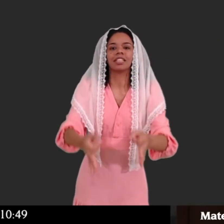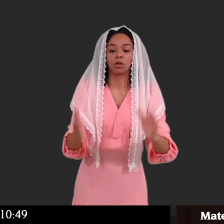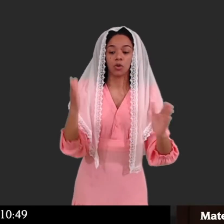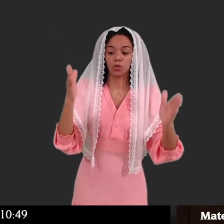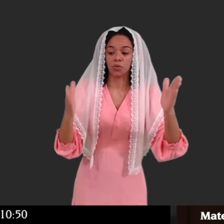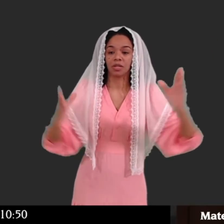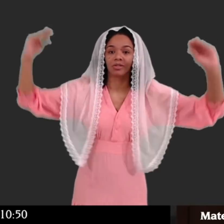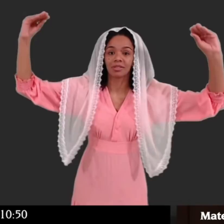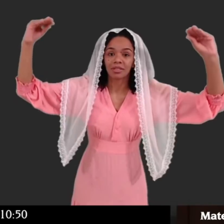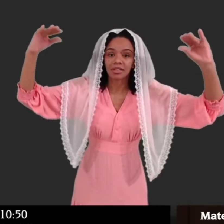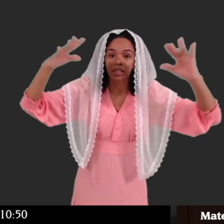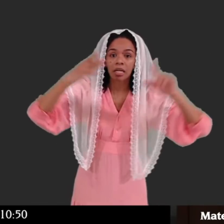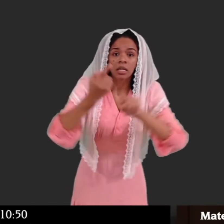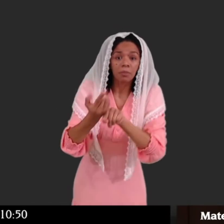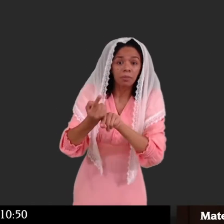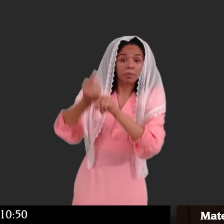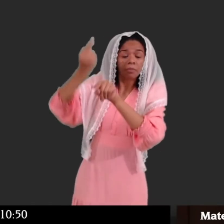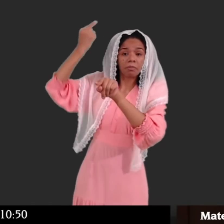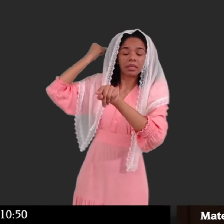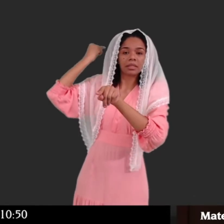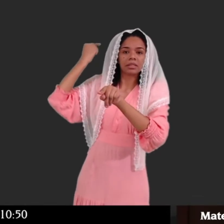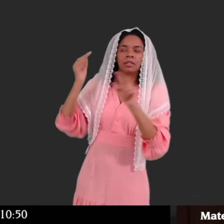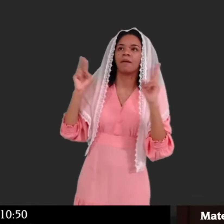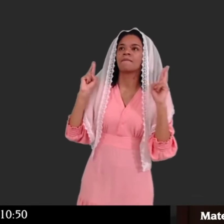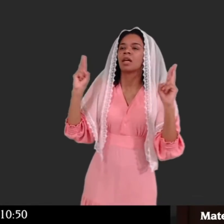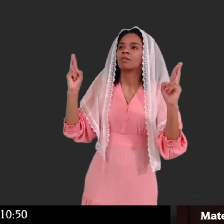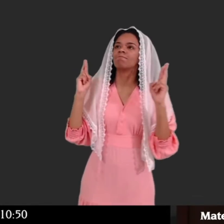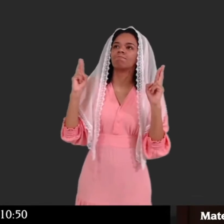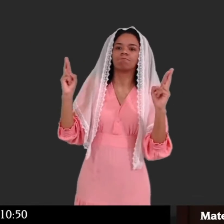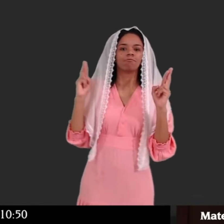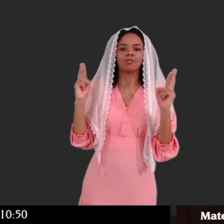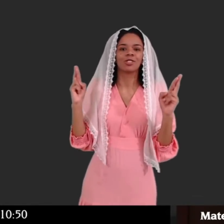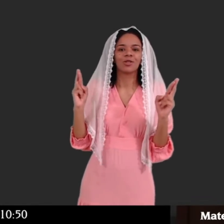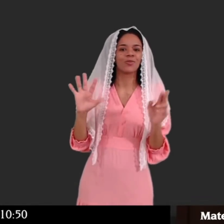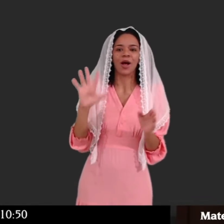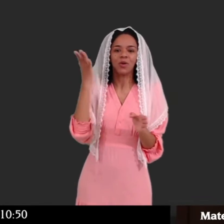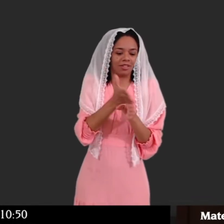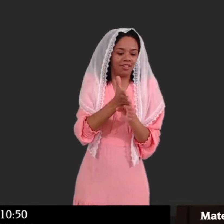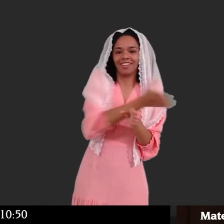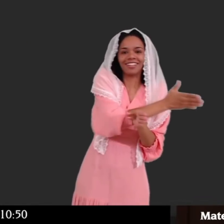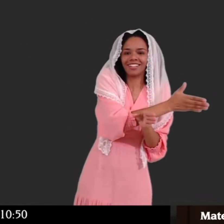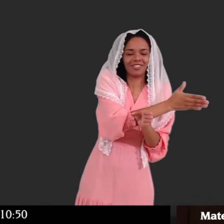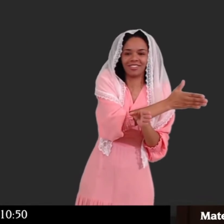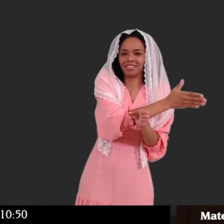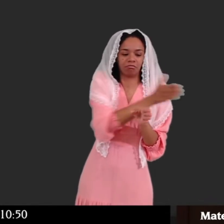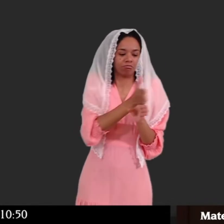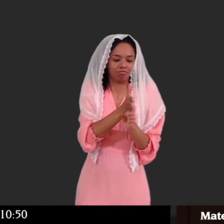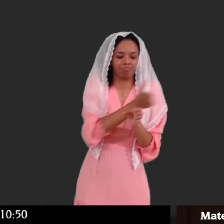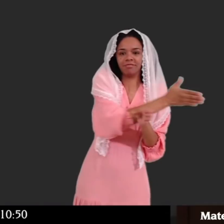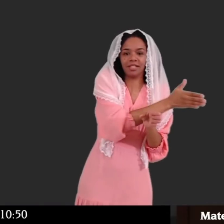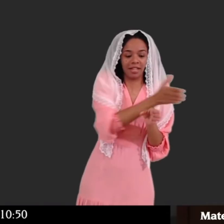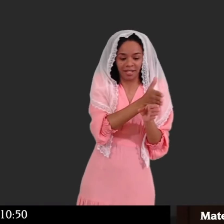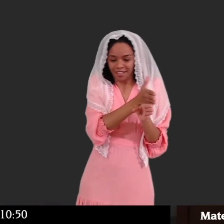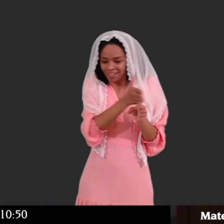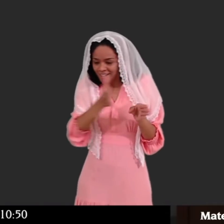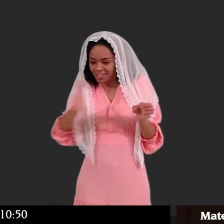Aqueles profetas, eles desejavam muito ver esse dia, mas eles não viram. A ti te coube esse privilégio